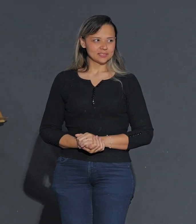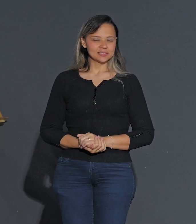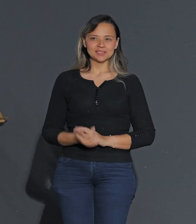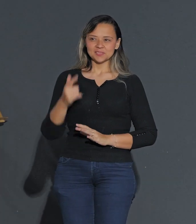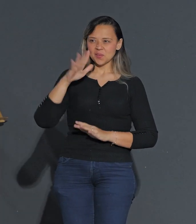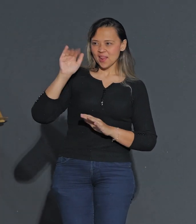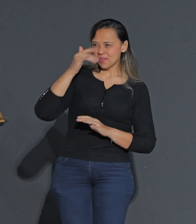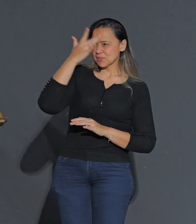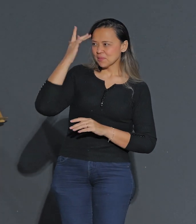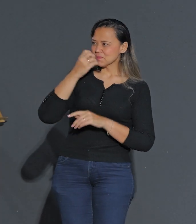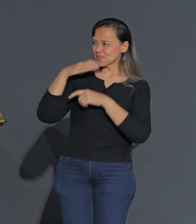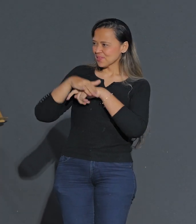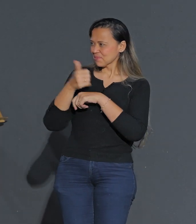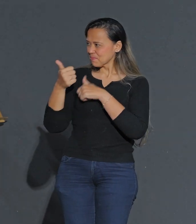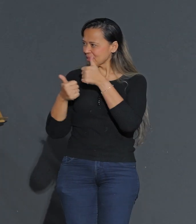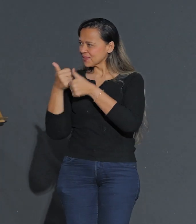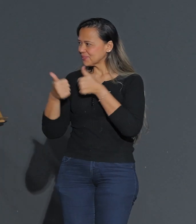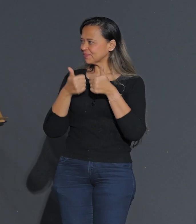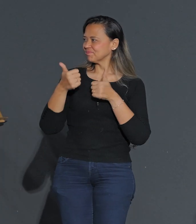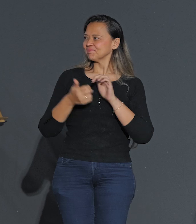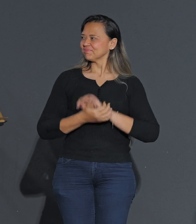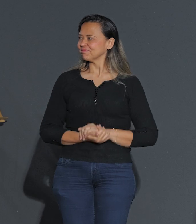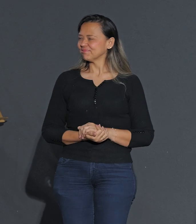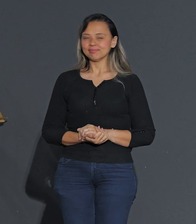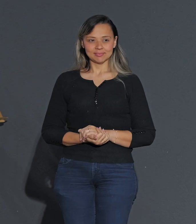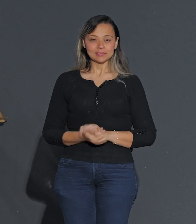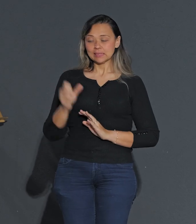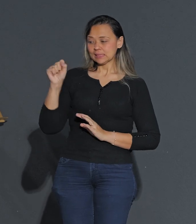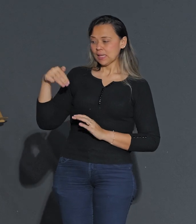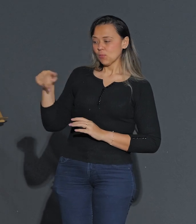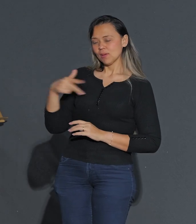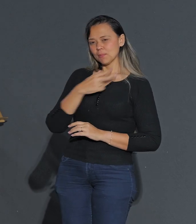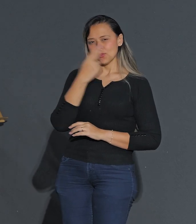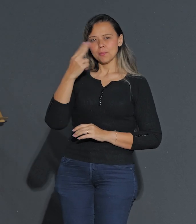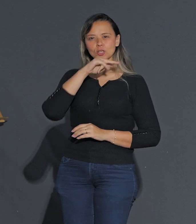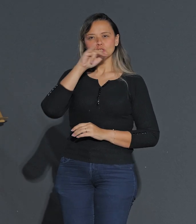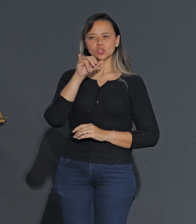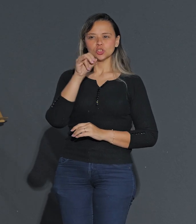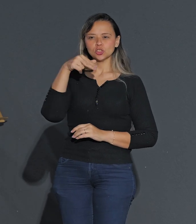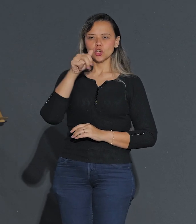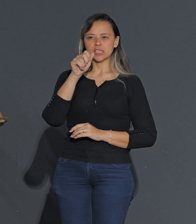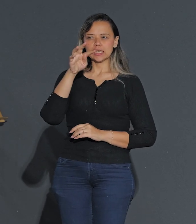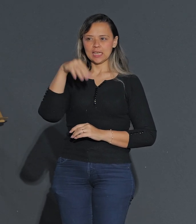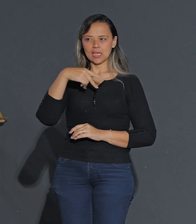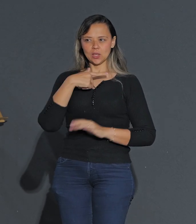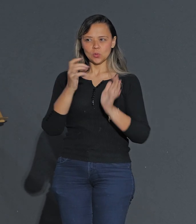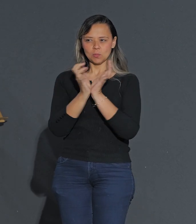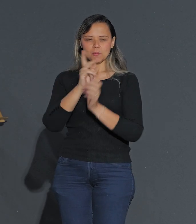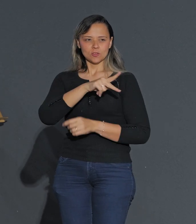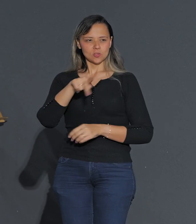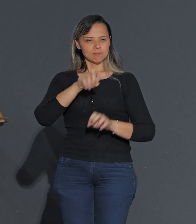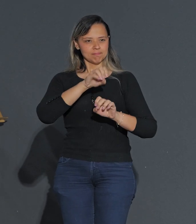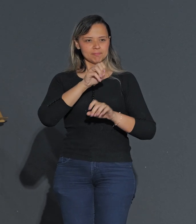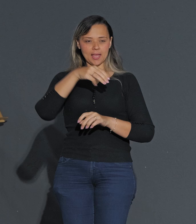Olá, pessoal. Tudo bem com vocês? Então, como o Samuca adiantou, meu nome é Jonathan, professor da turma de clarinete daqui